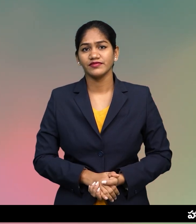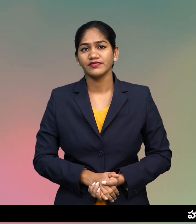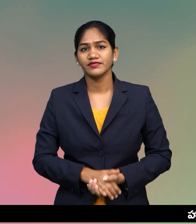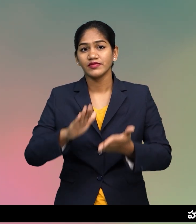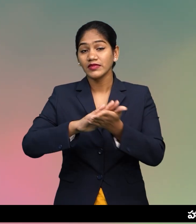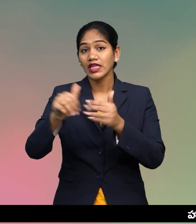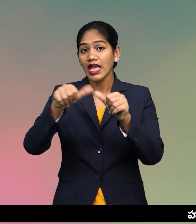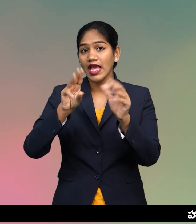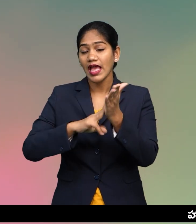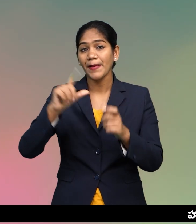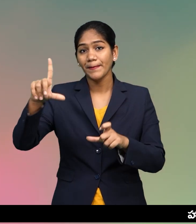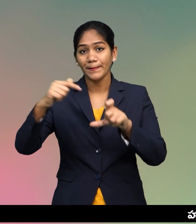హామ్లెట్స్ కుగ్రామాలు.